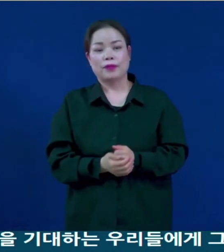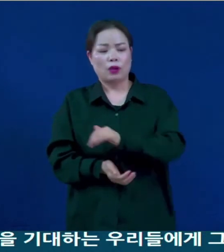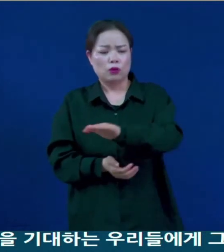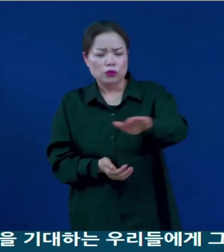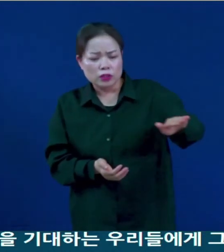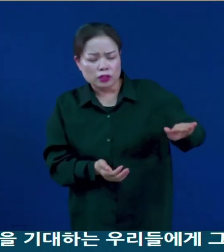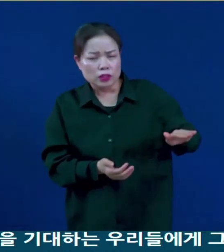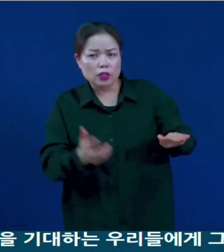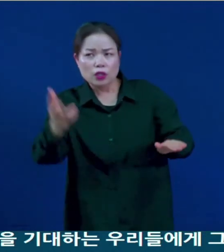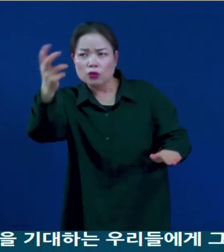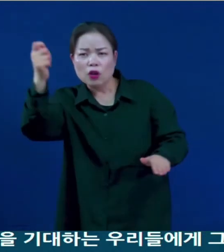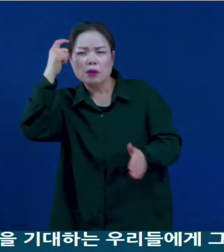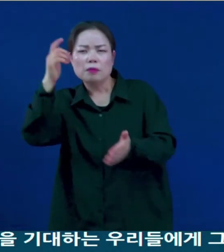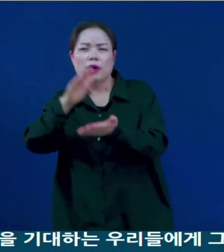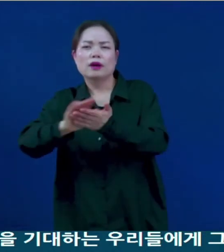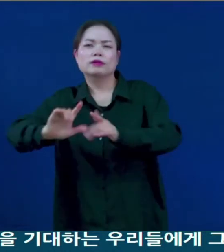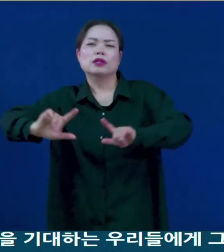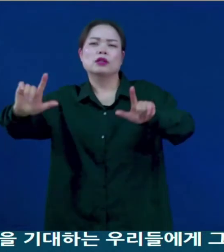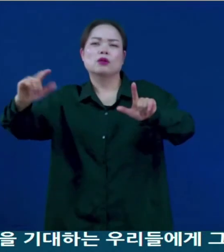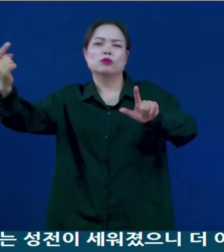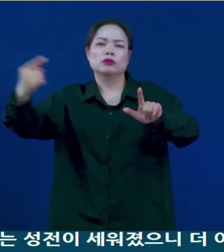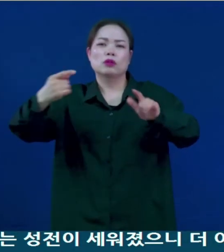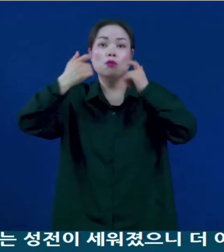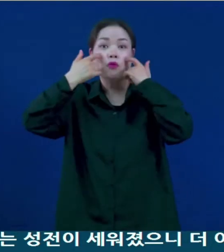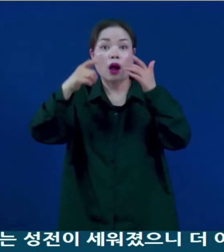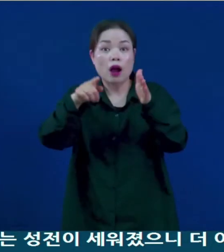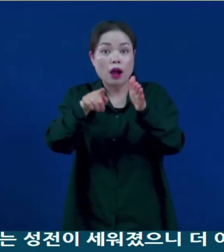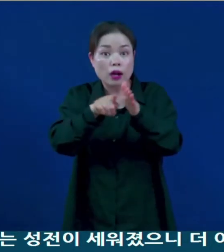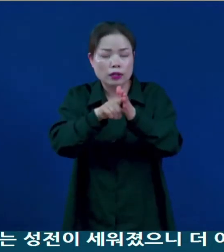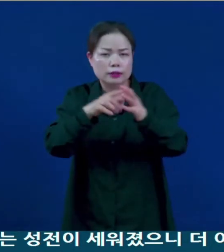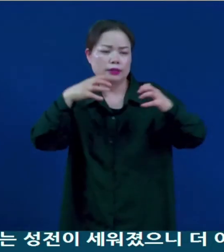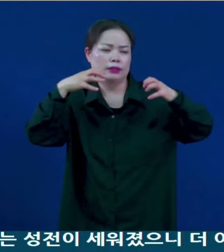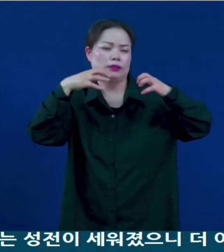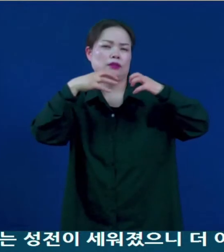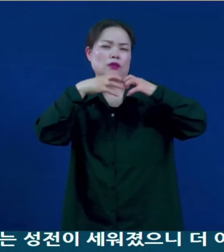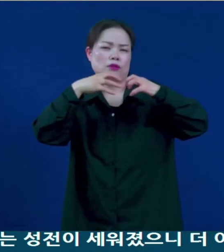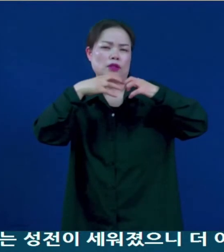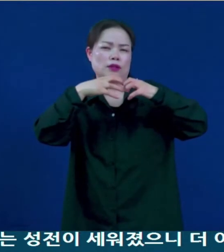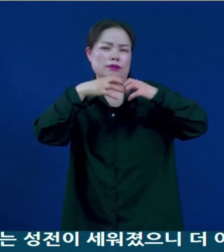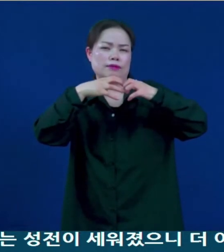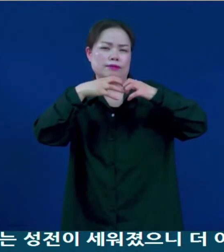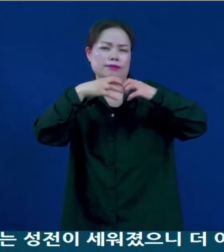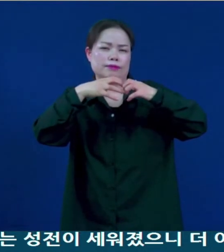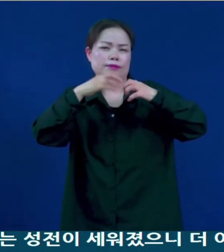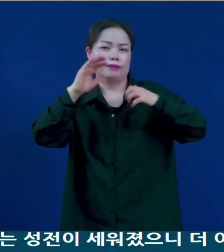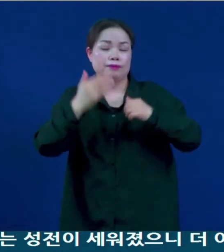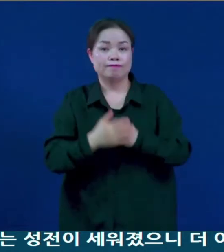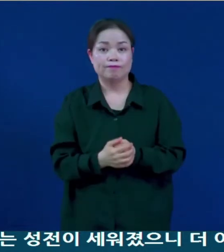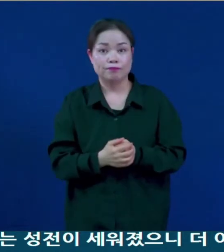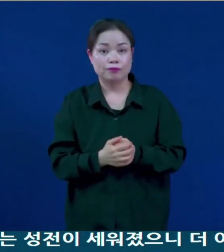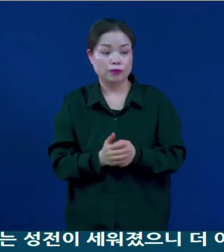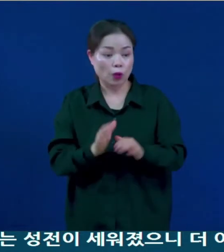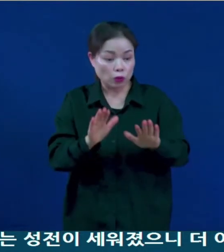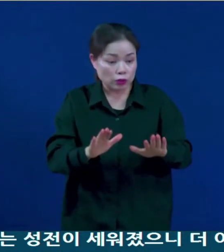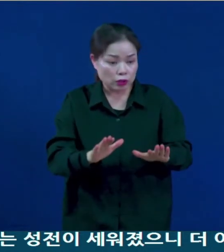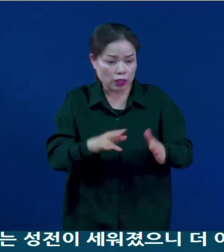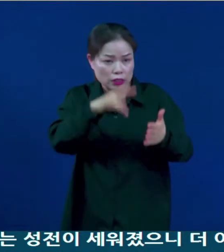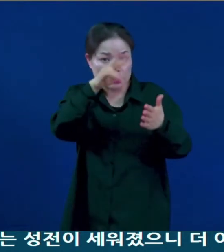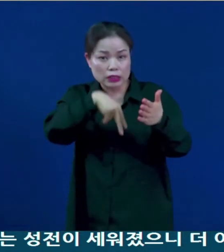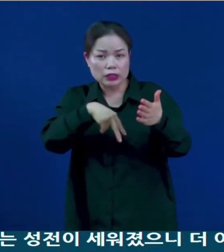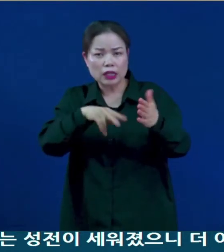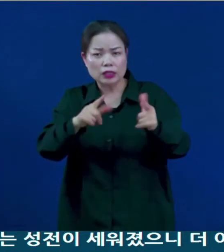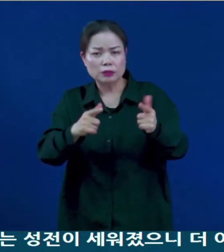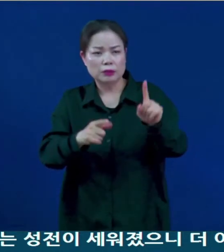우리가 그 여호와의 평화의 날이 올 것을 확신한다면 전쟁을 해야 합니다. 여러분, 오늘 우리가 읽진